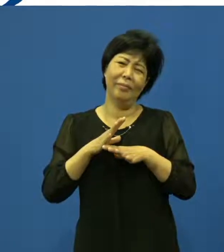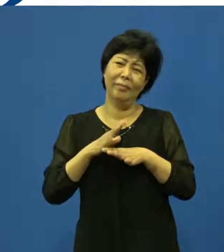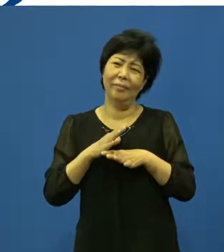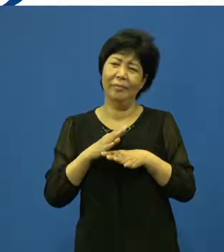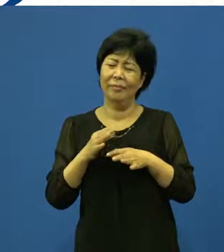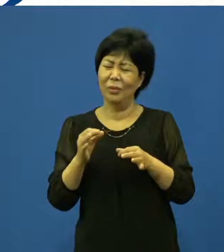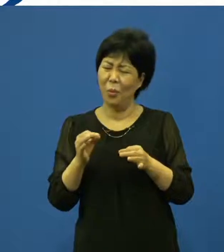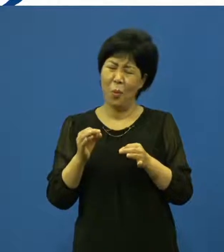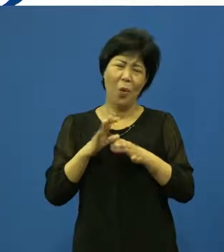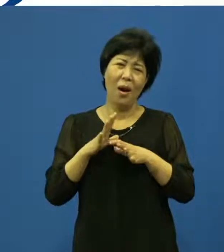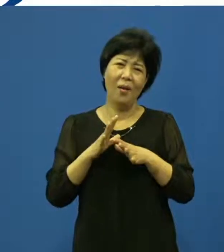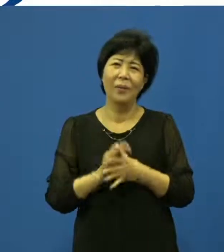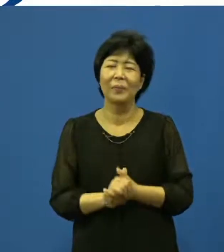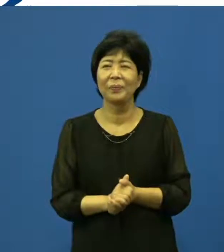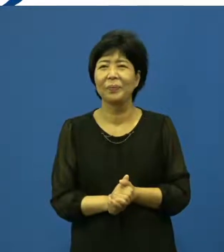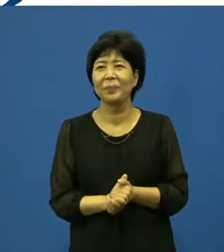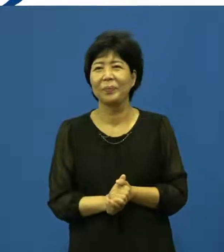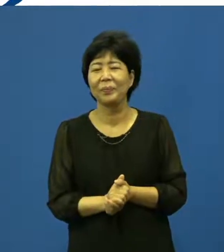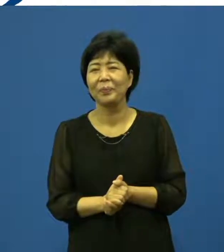놀랍다는 거예요.